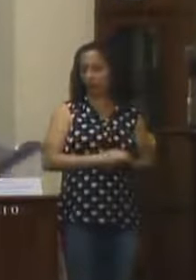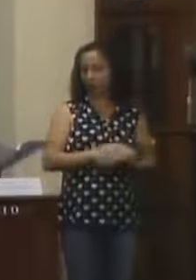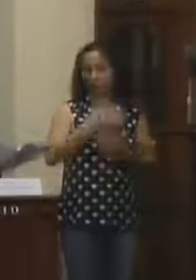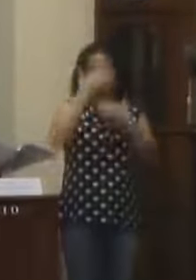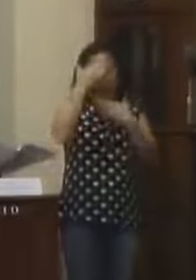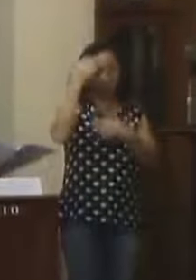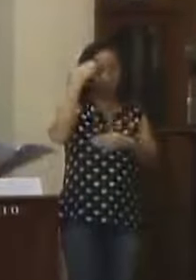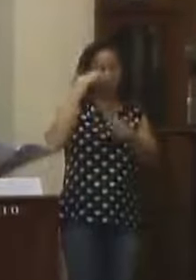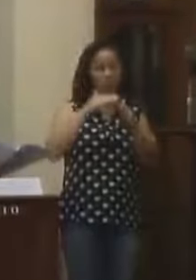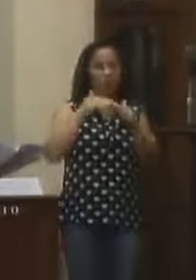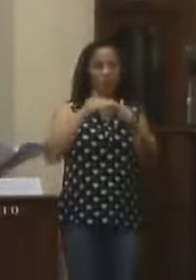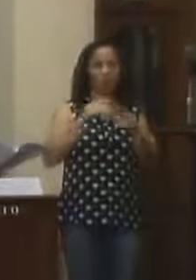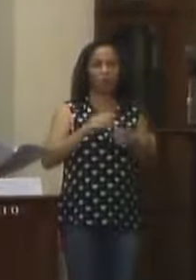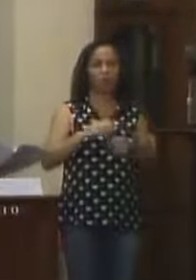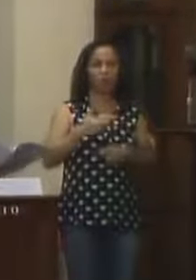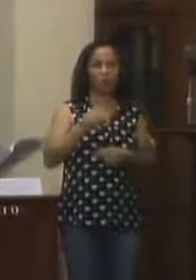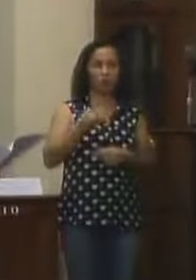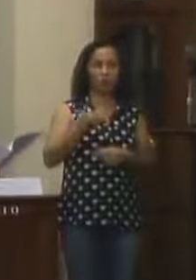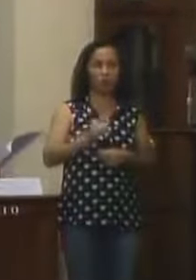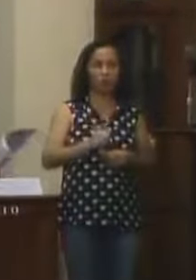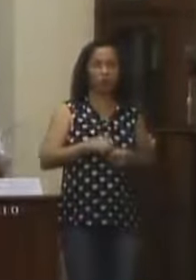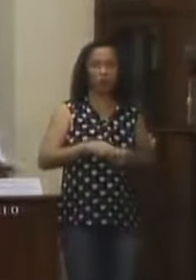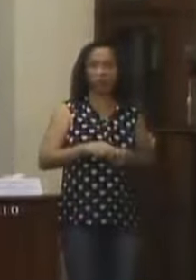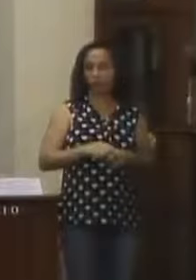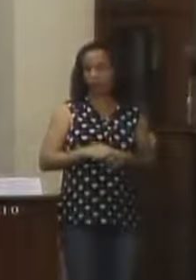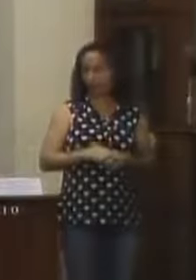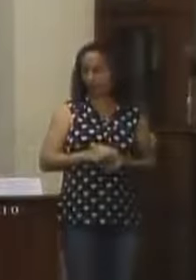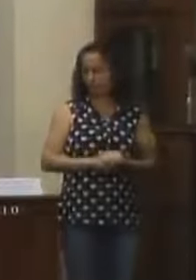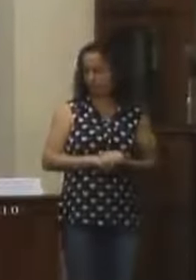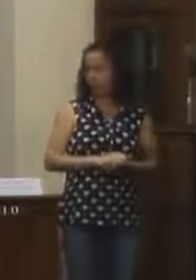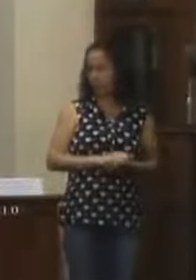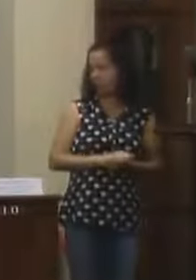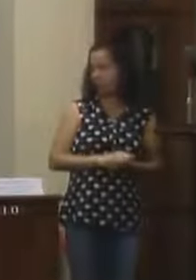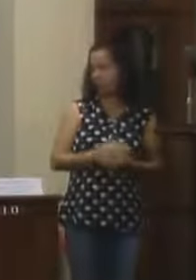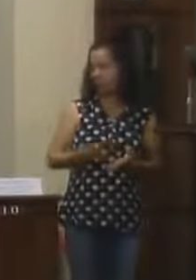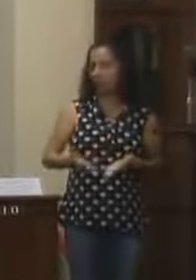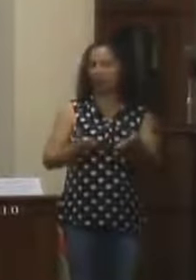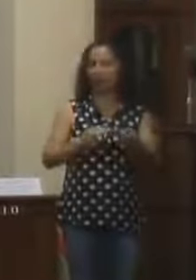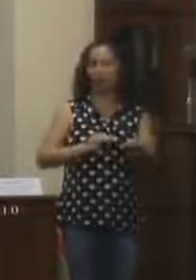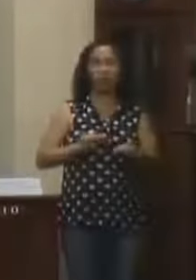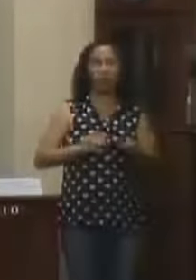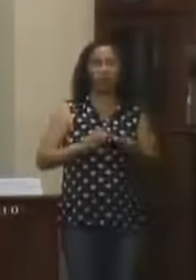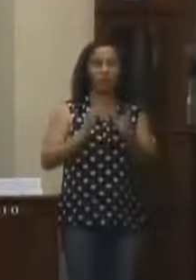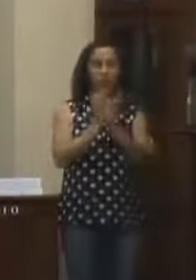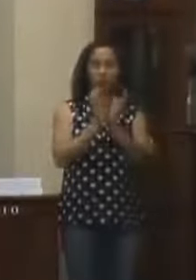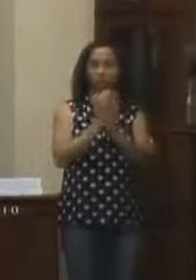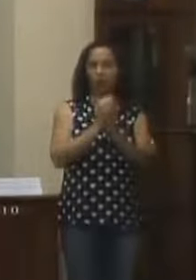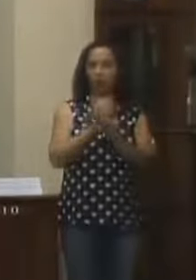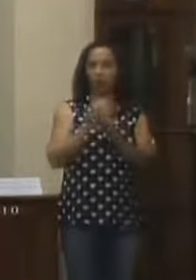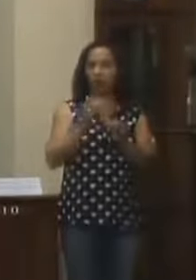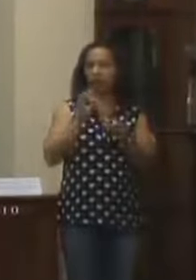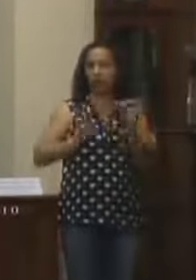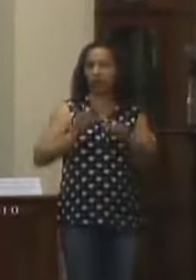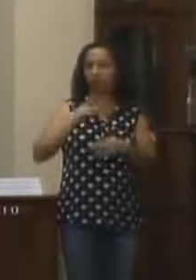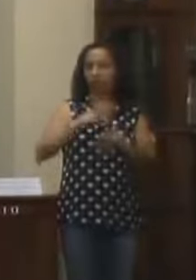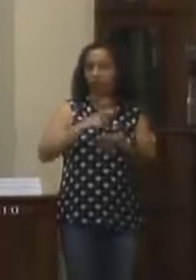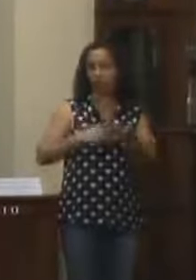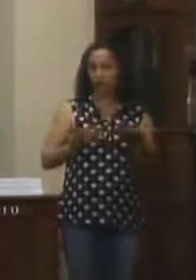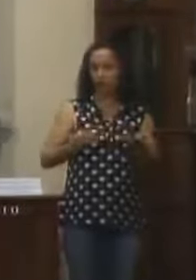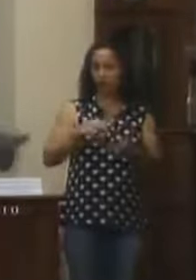das Sessões, 20 de março de 2018, vereador professor Rafael. Caminho projeto, a Comissão de Justiça e Redação. Passamos agora para a leitura